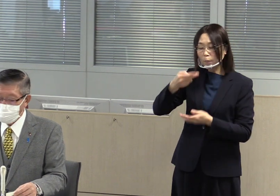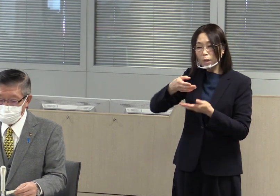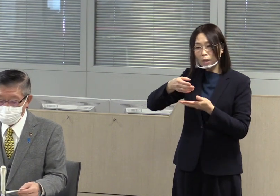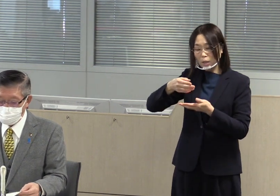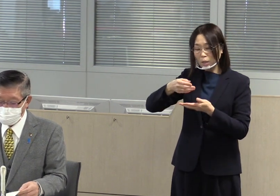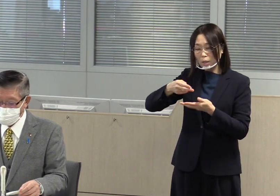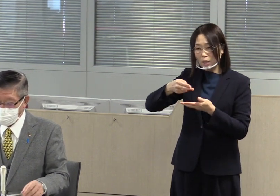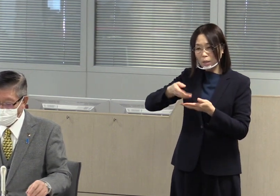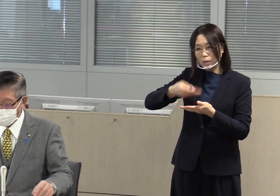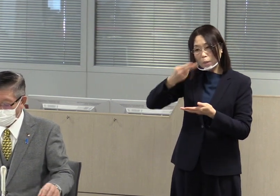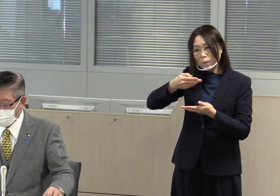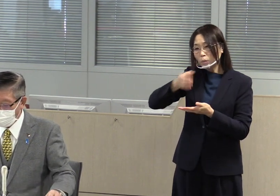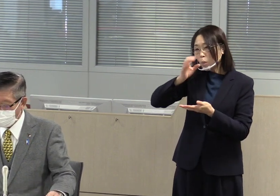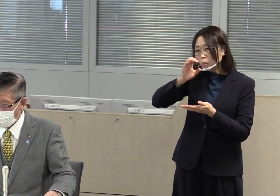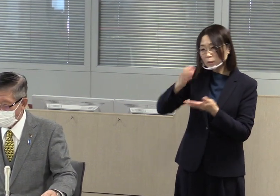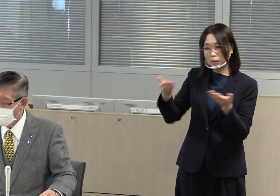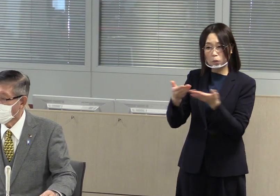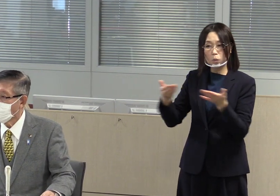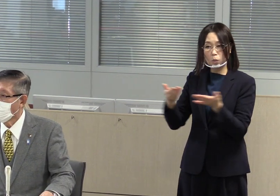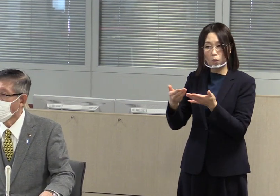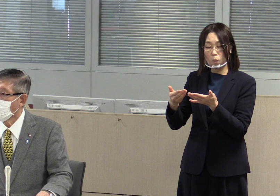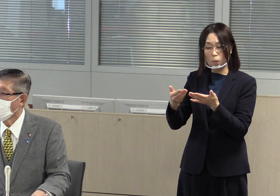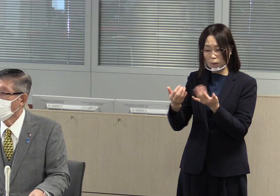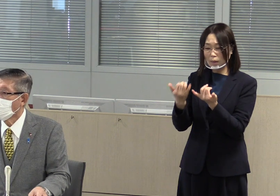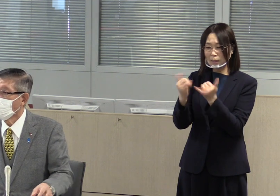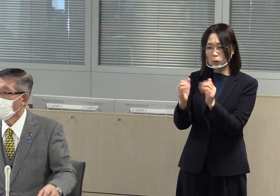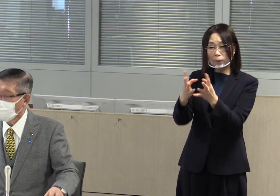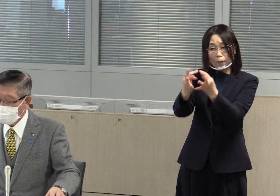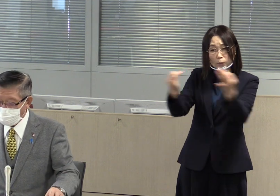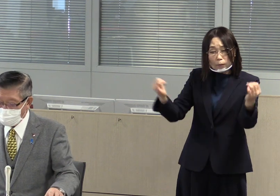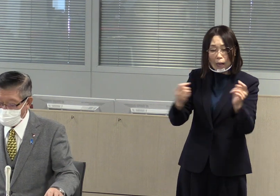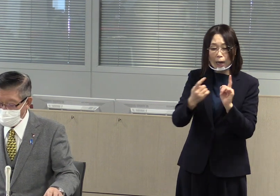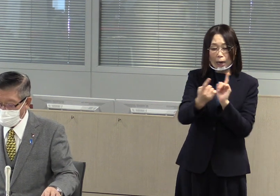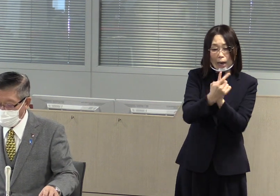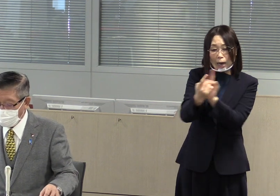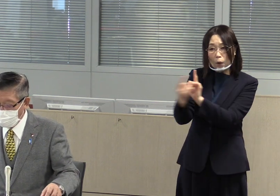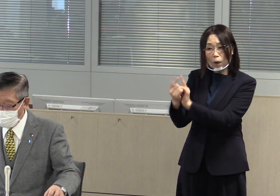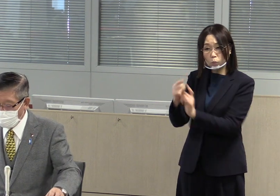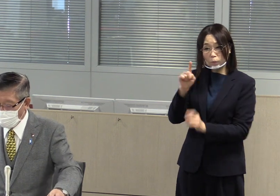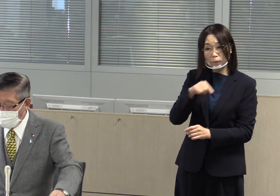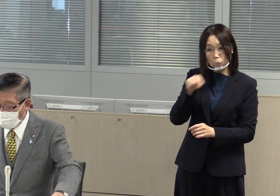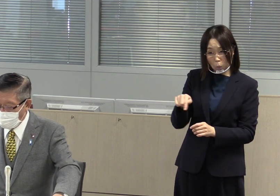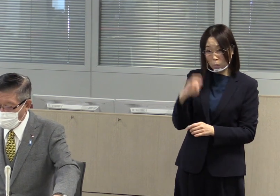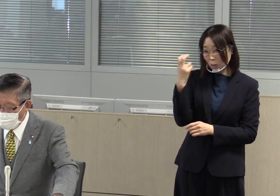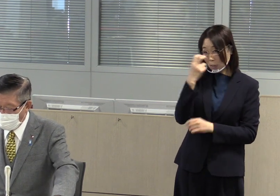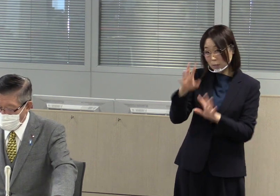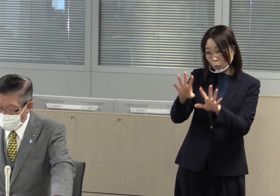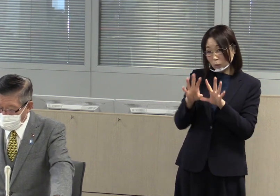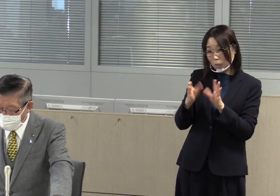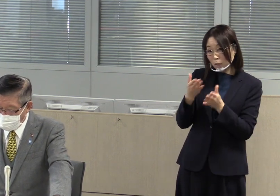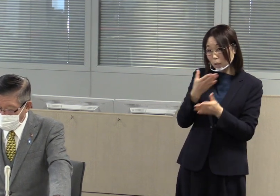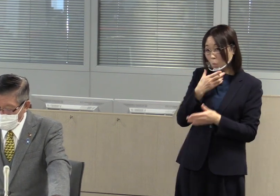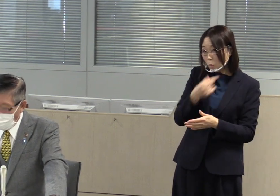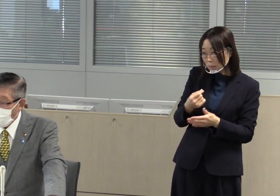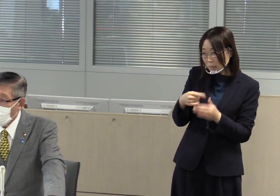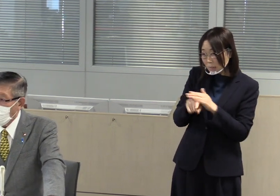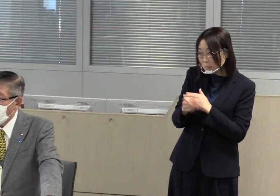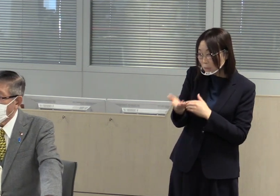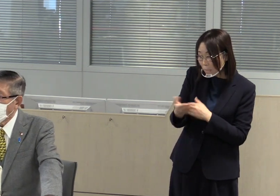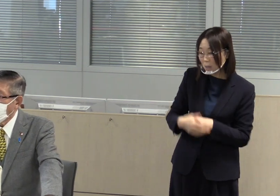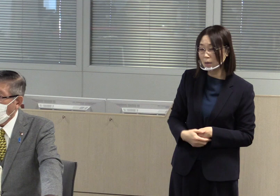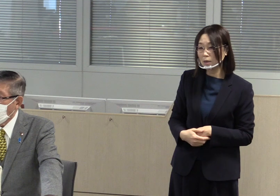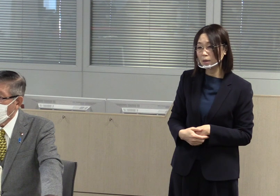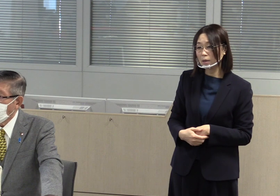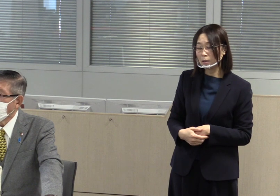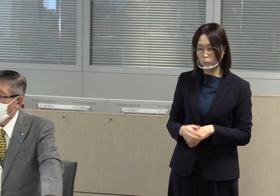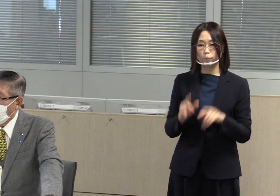か、不特定多数のこう人と関わる方っていうのも受けていただきたいという感じですか。 県内のね、感